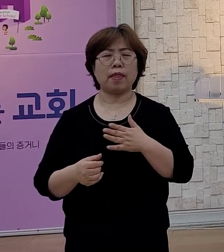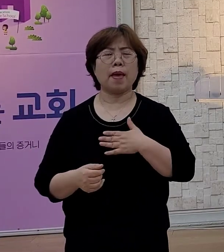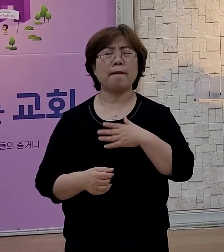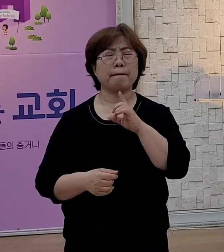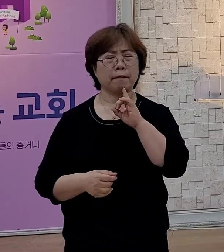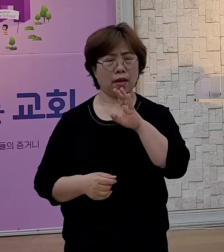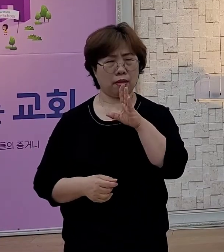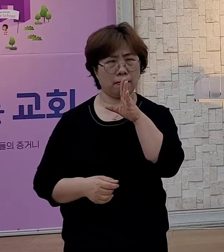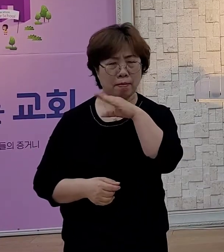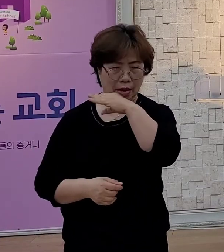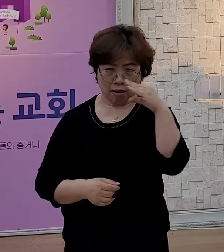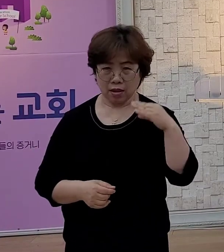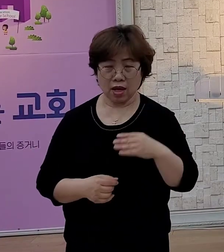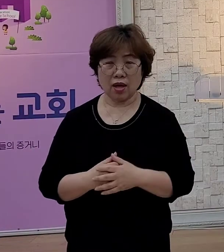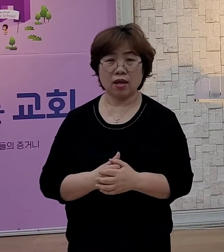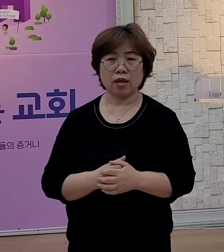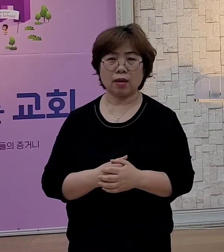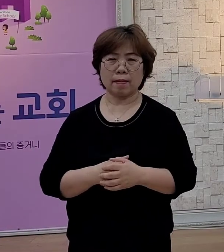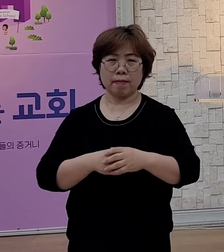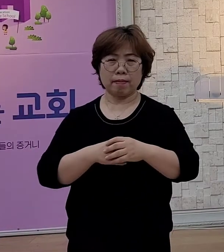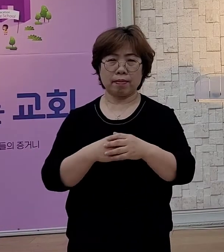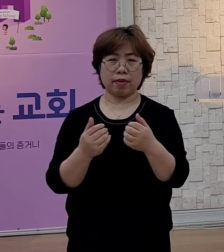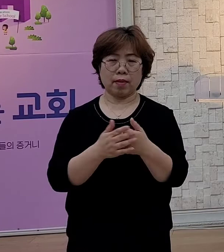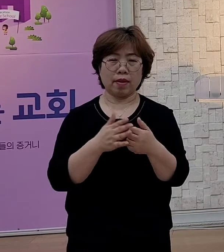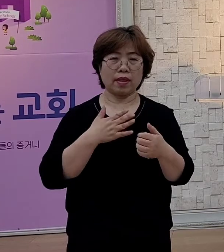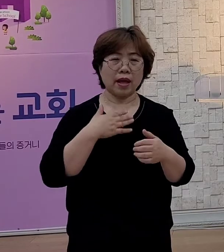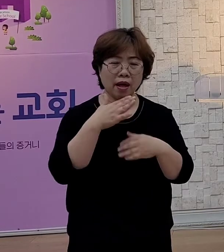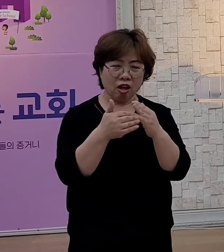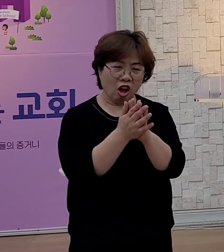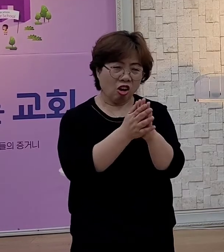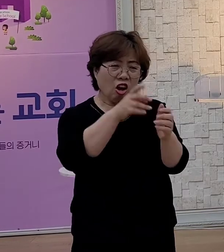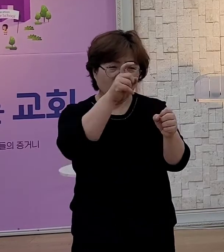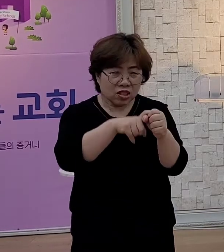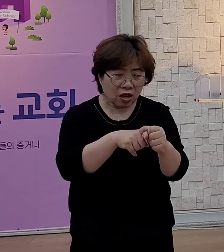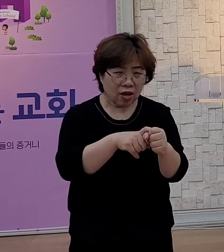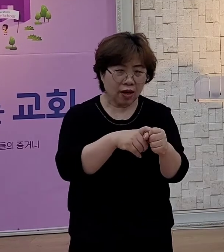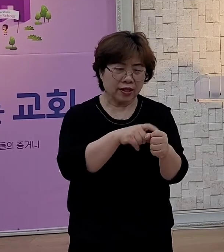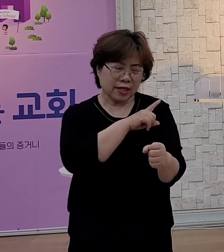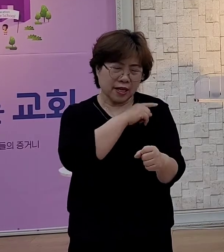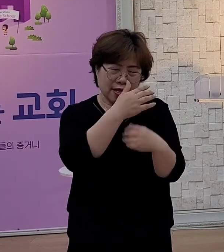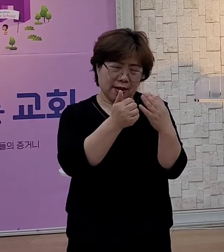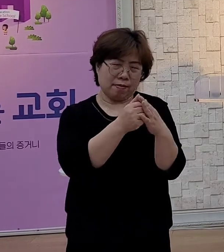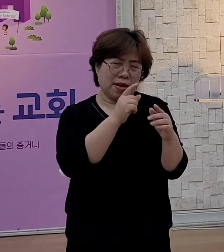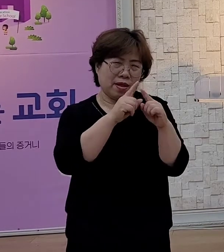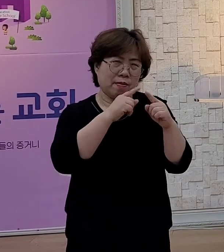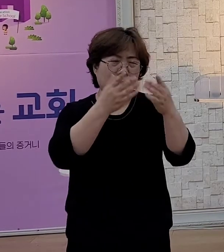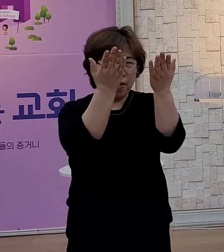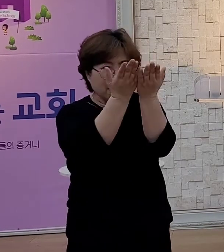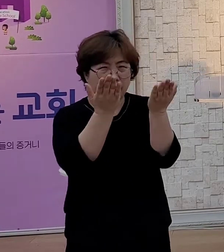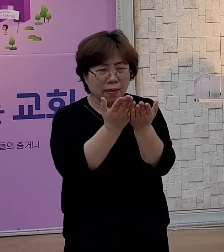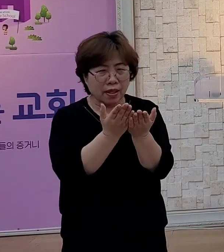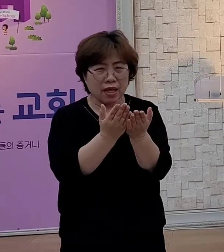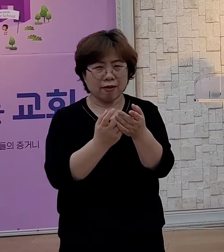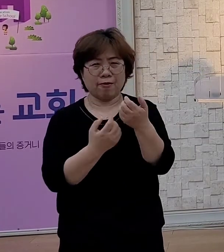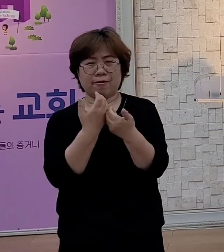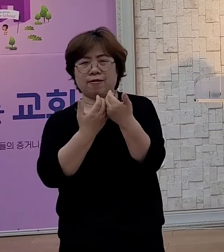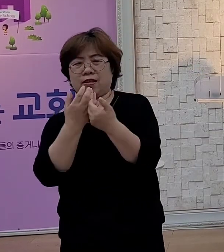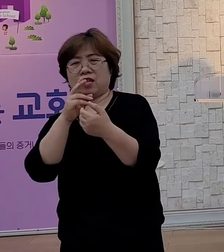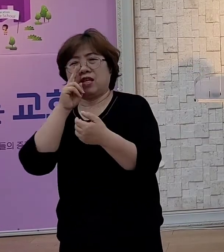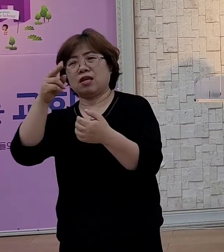맞다고. 우리가 성경적이고 우리가 제일 하나님의 말씀에 입각해서 맞다. 이 싸움을